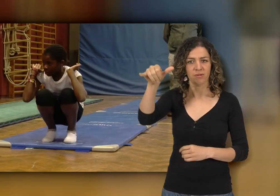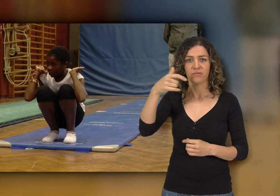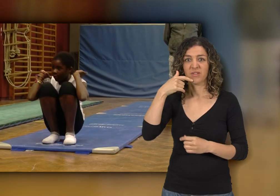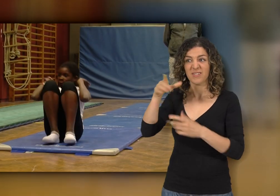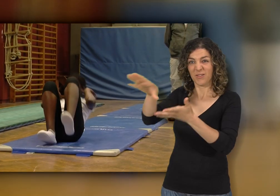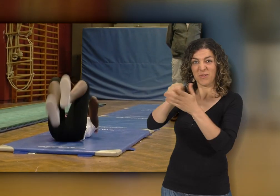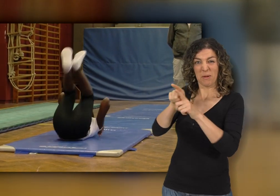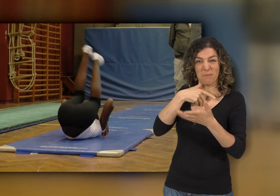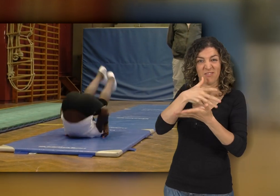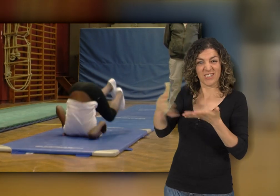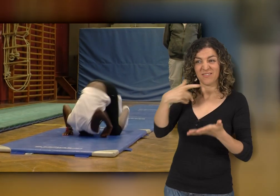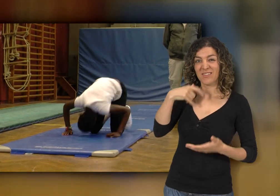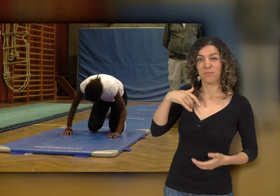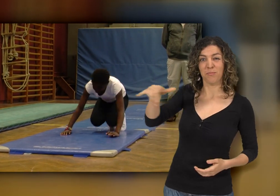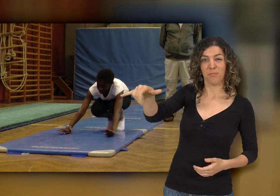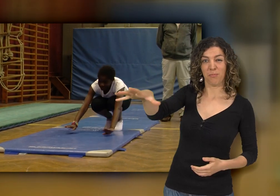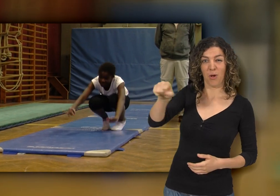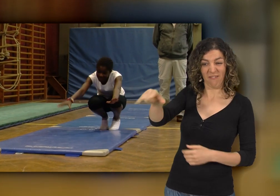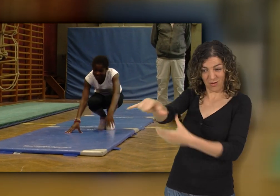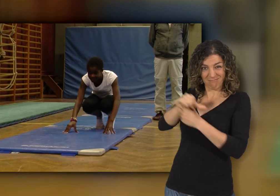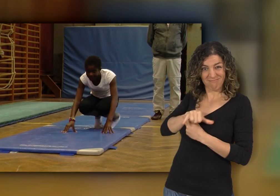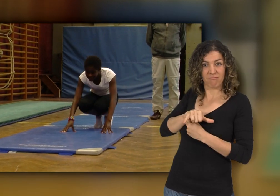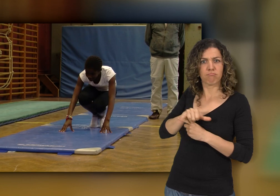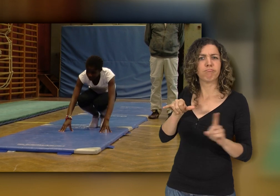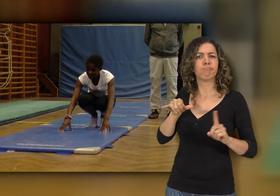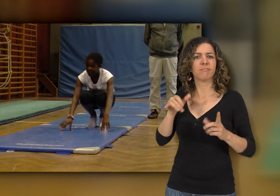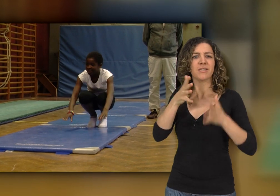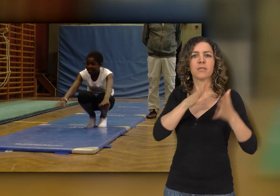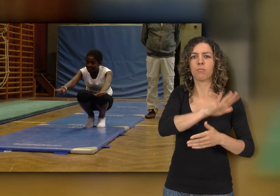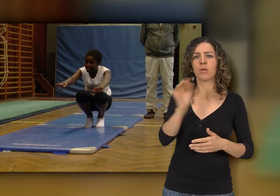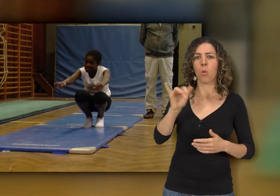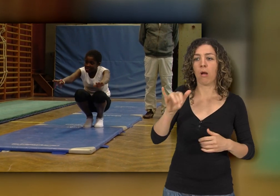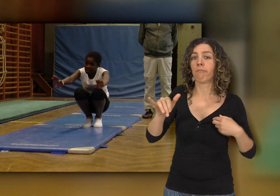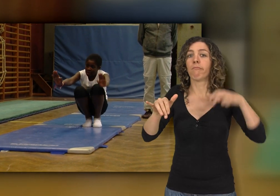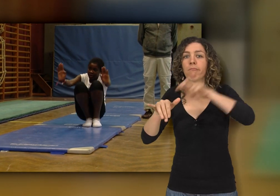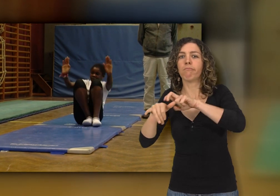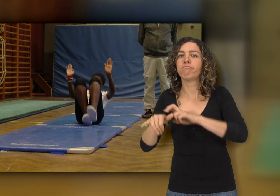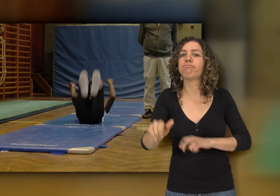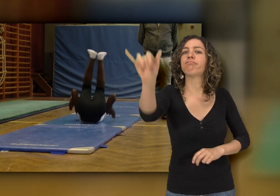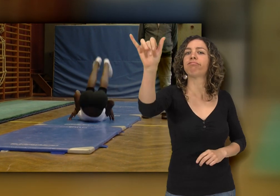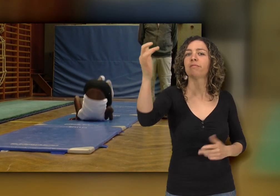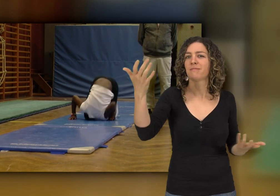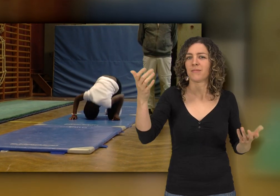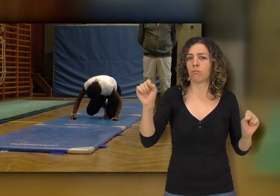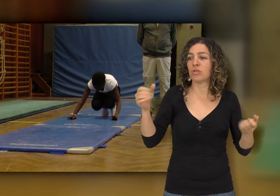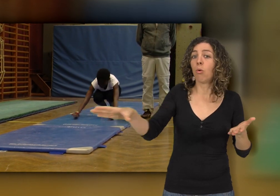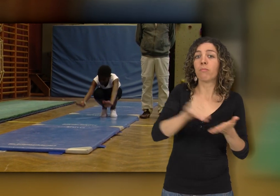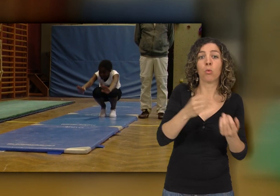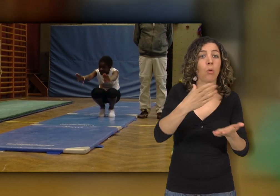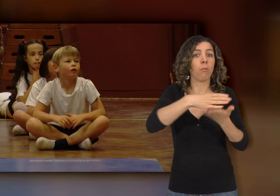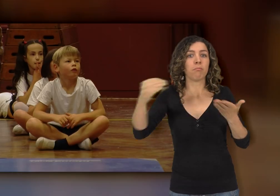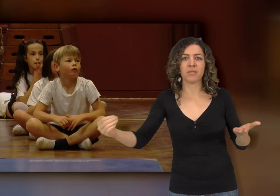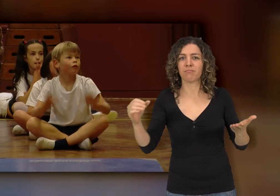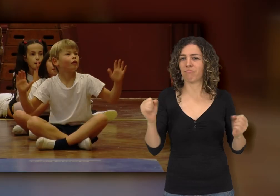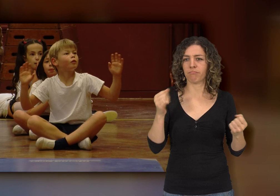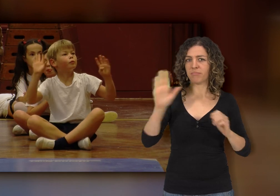et ses verbes rejetés en fin de phrase. Et ce n'est pas le cas pour le français. C'est encore différent pour la langue des signes. Il faut entrer dans la logique de la